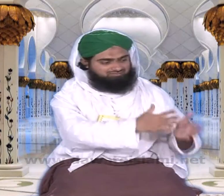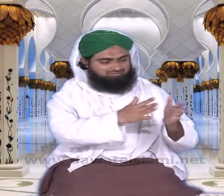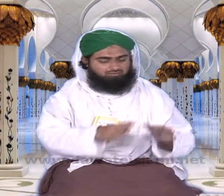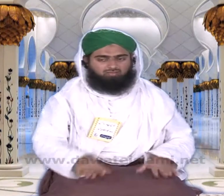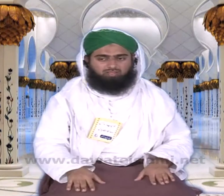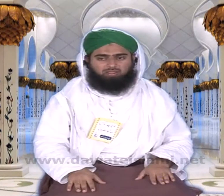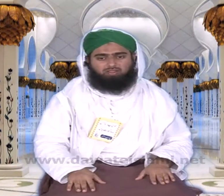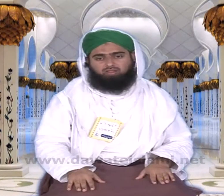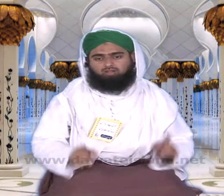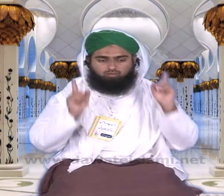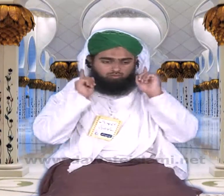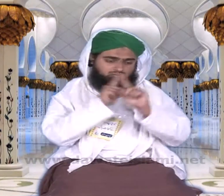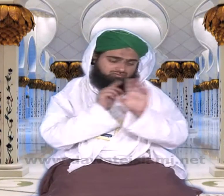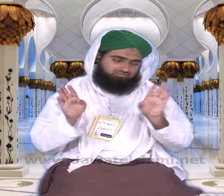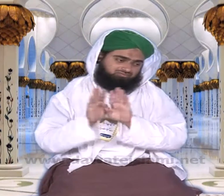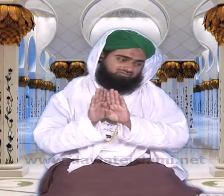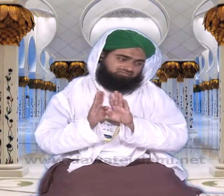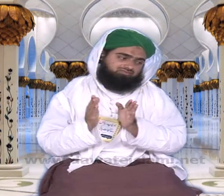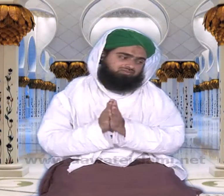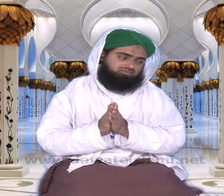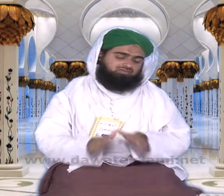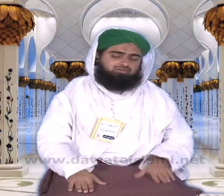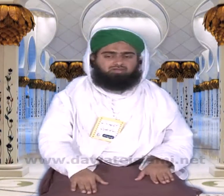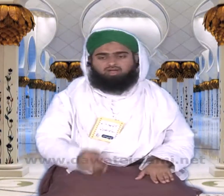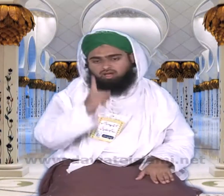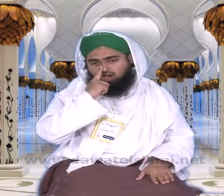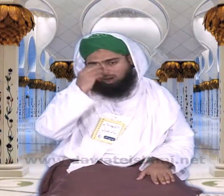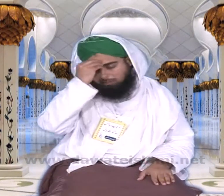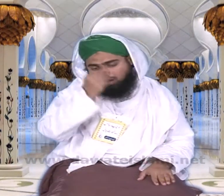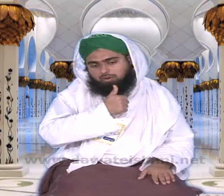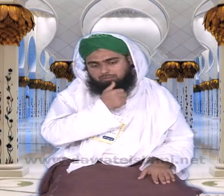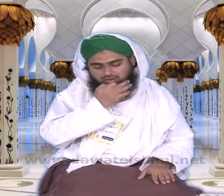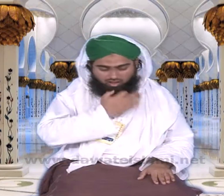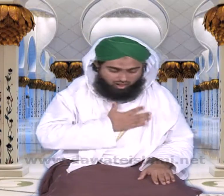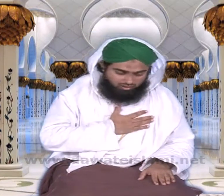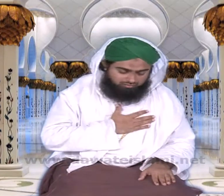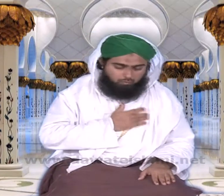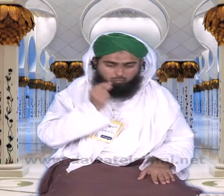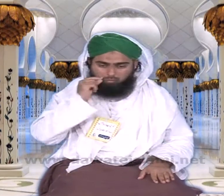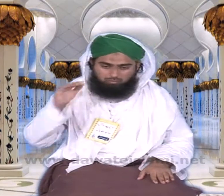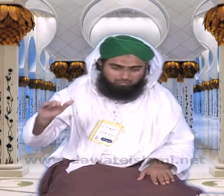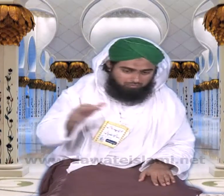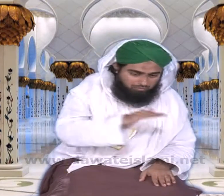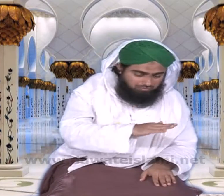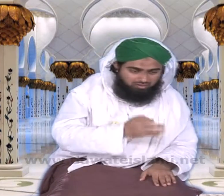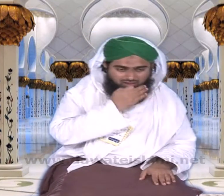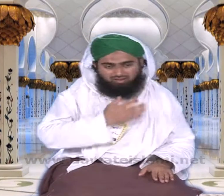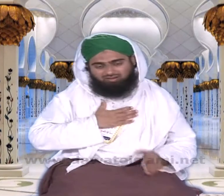کر دیا جائے گا الامان ماں باپ کی خدمت کرنا بال بچوں کی خدمت کرنا حلال روزی